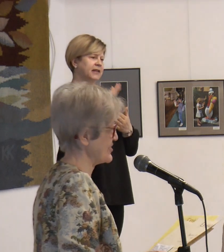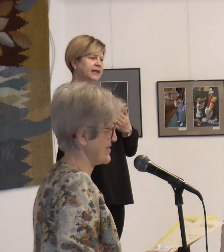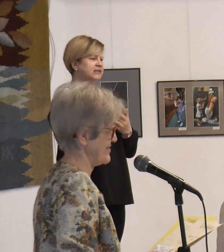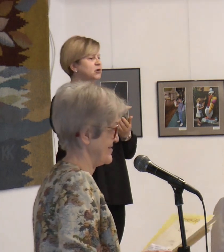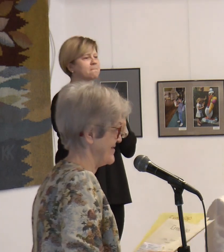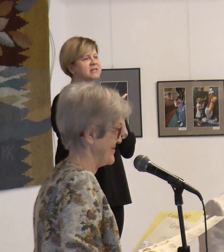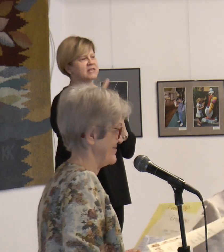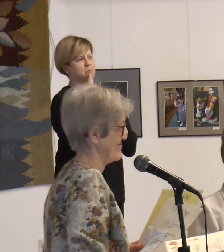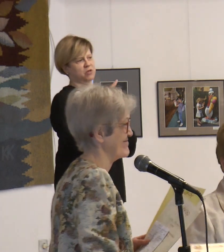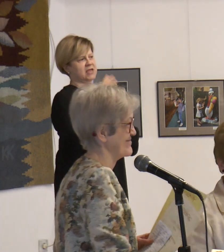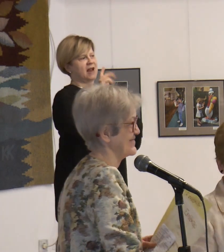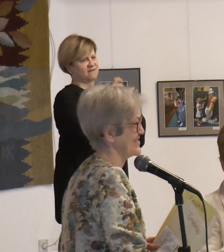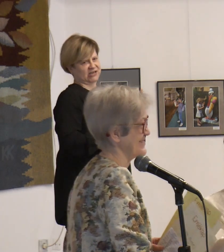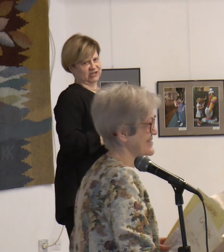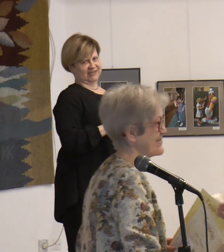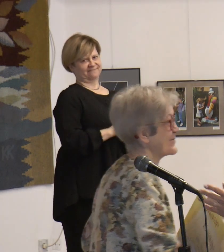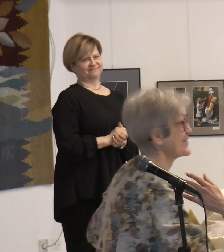mondjál